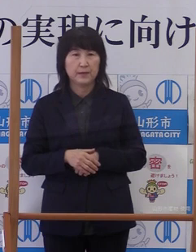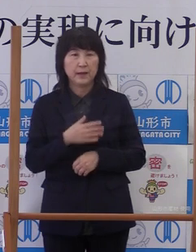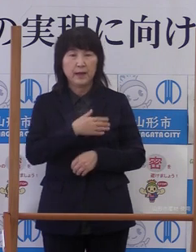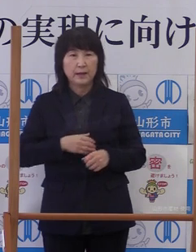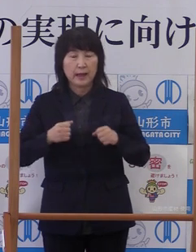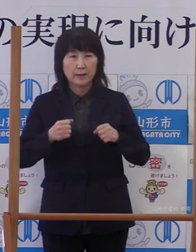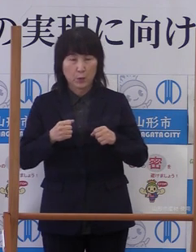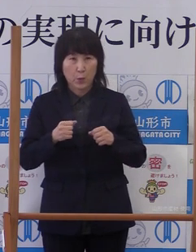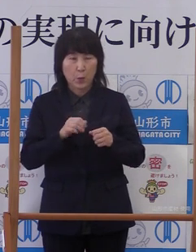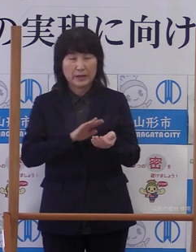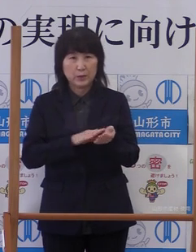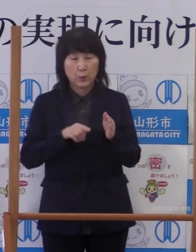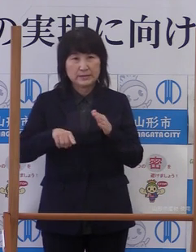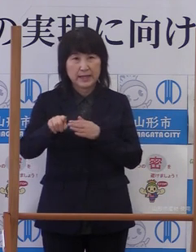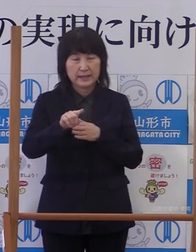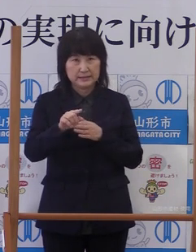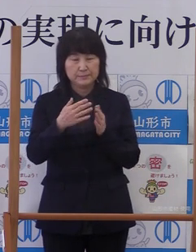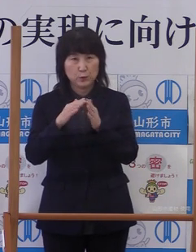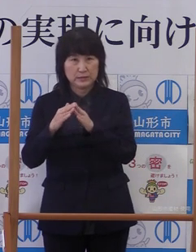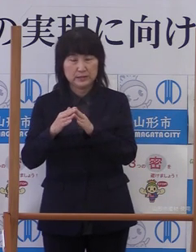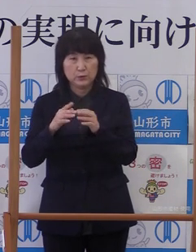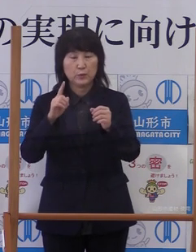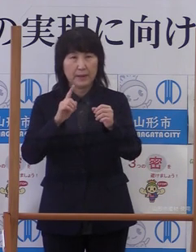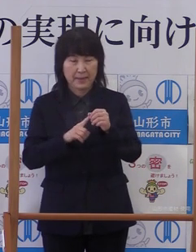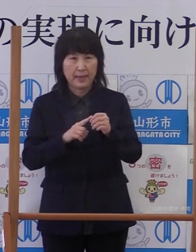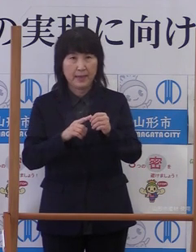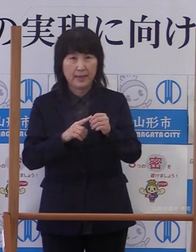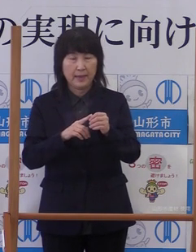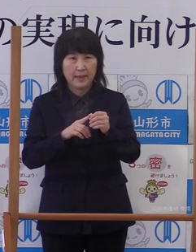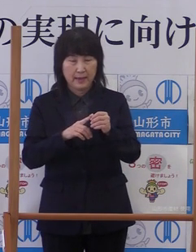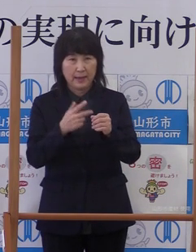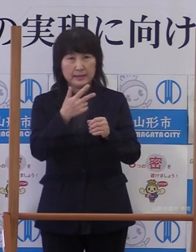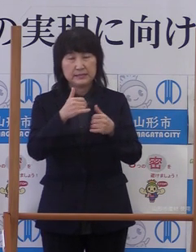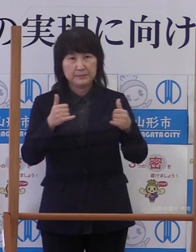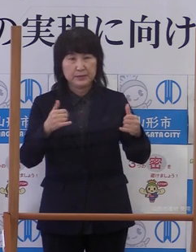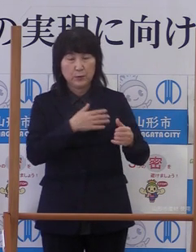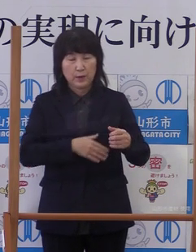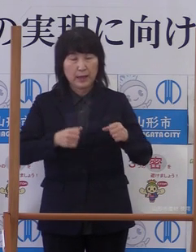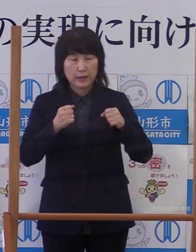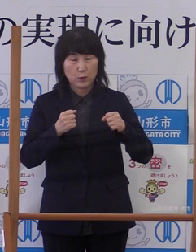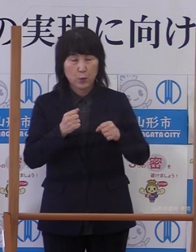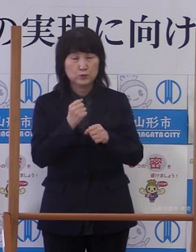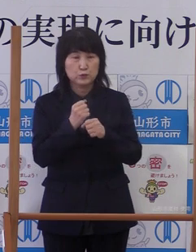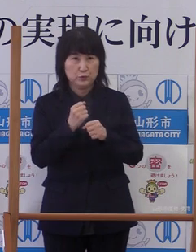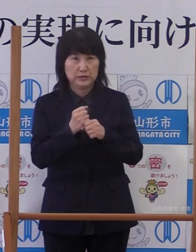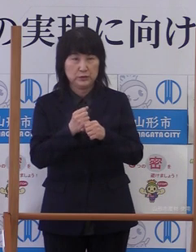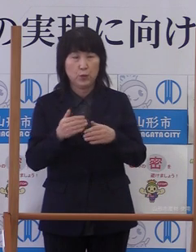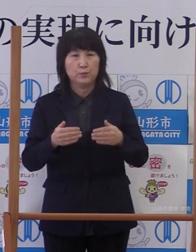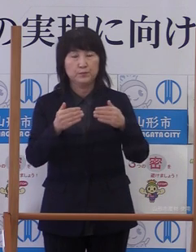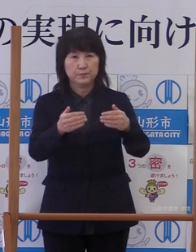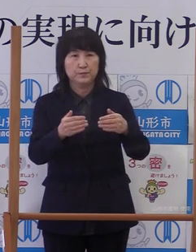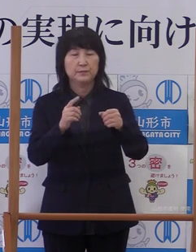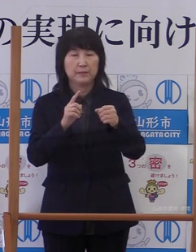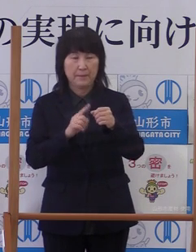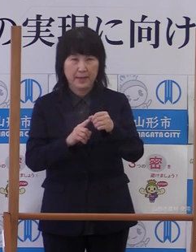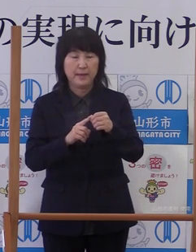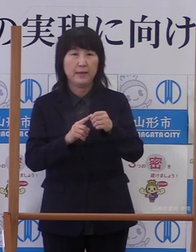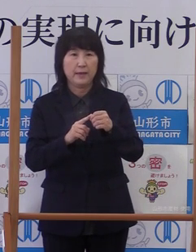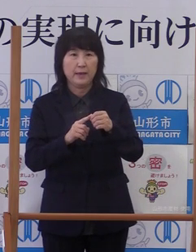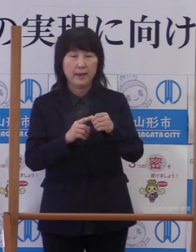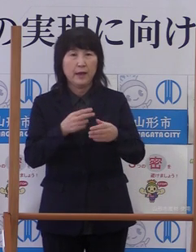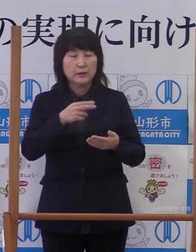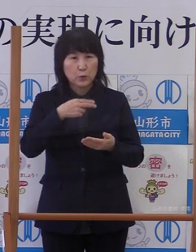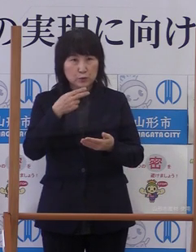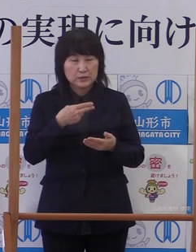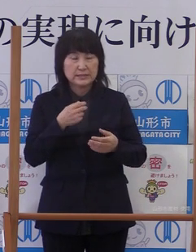健康医療先進都市の確立を目指し、市民の健康づくりに向けた活動を一層推進させるため、食